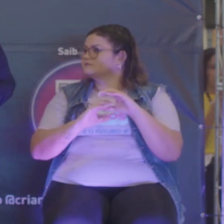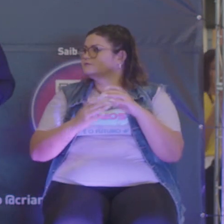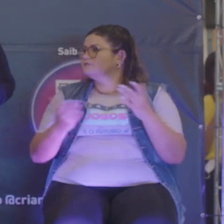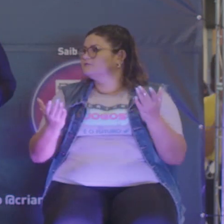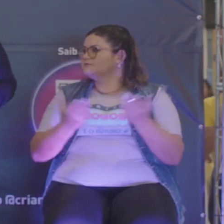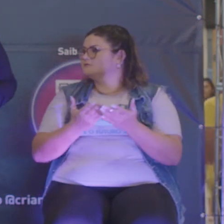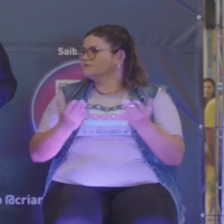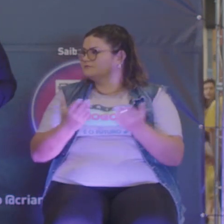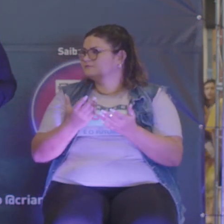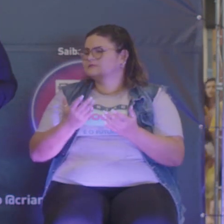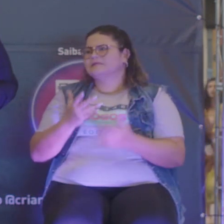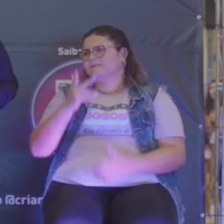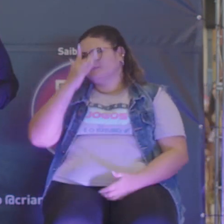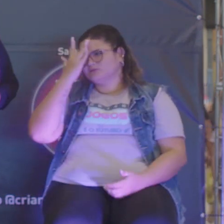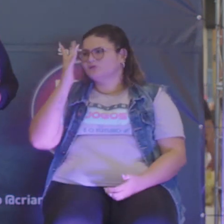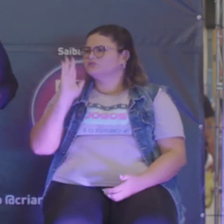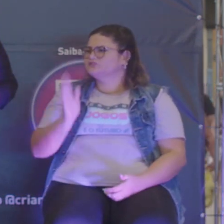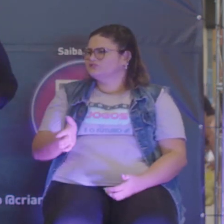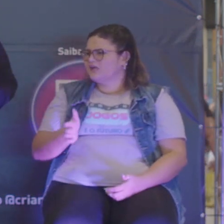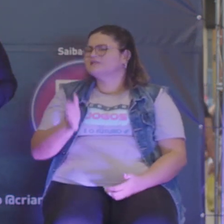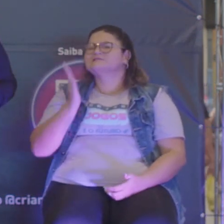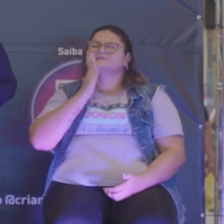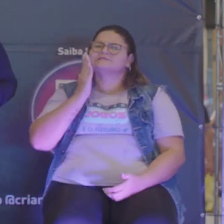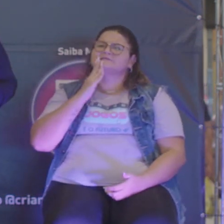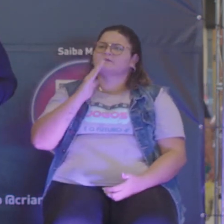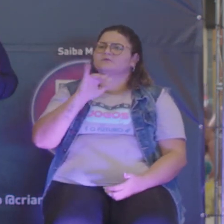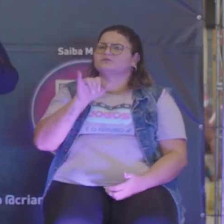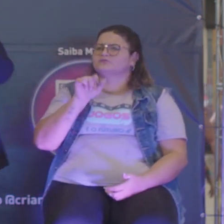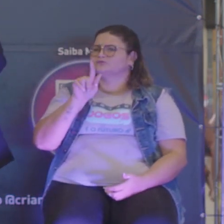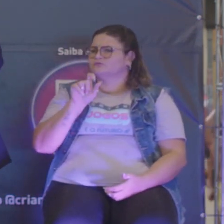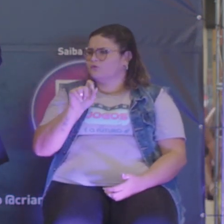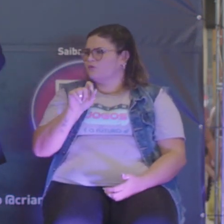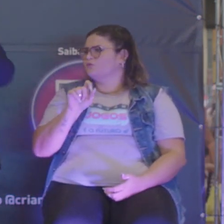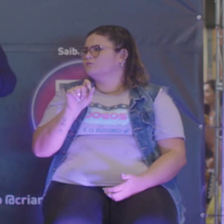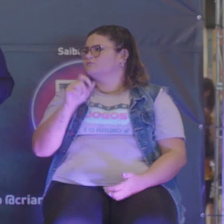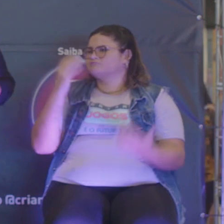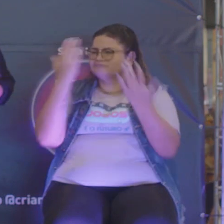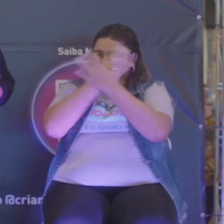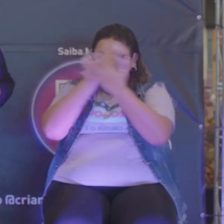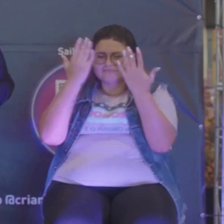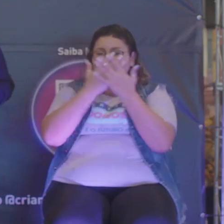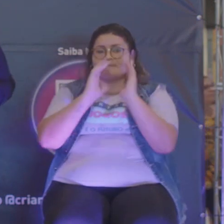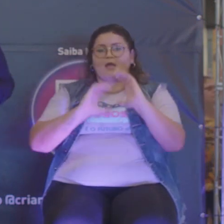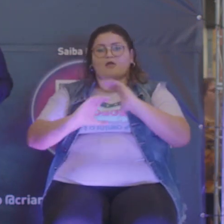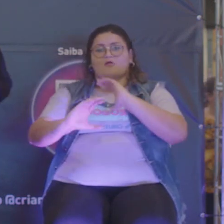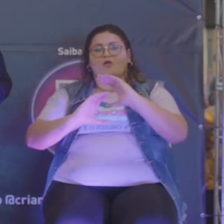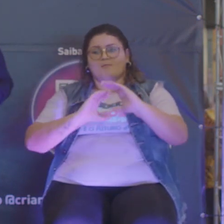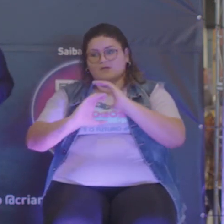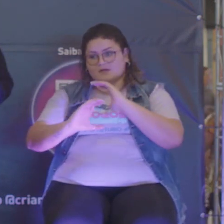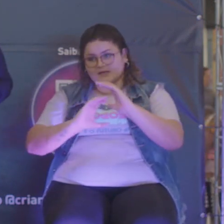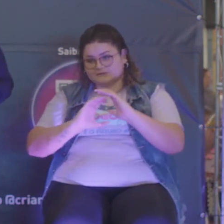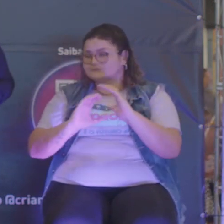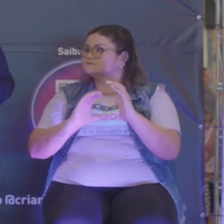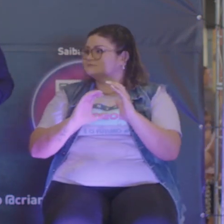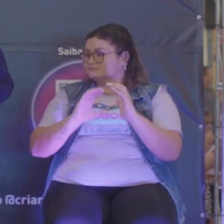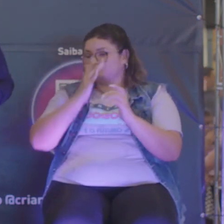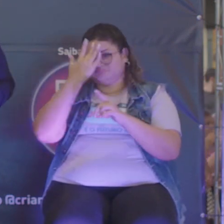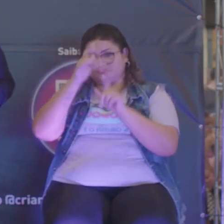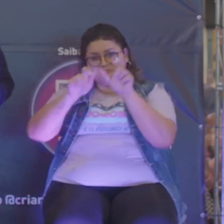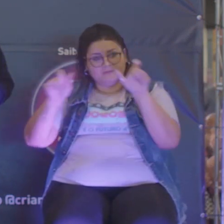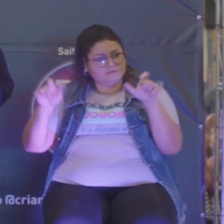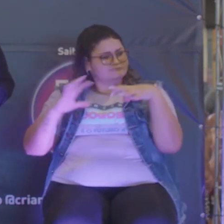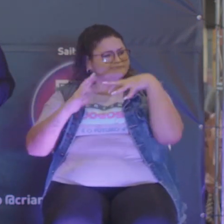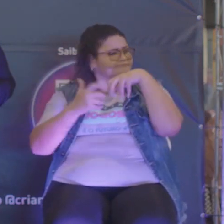já jogou algum jogo multiplayer sabe que se você não se comunicar, você não vai bem na partida. Então, você tem que aprender a comunicar com outras